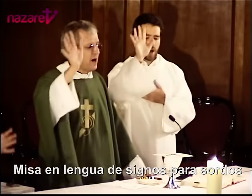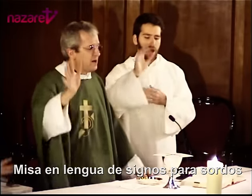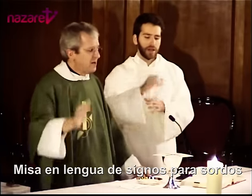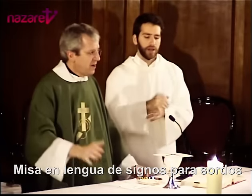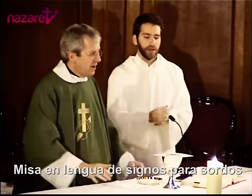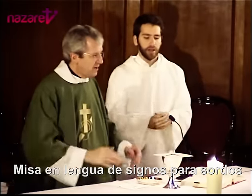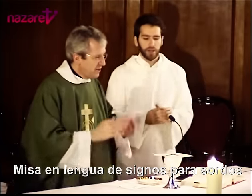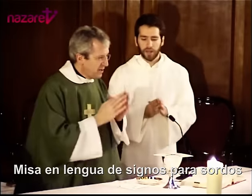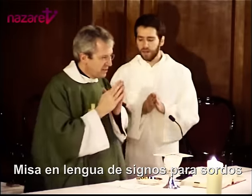Hosanna en el